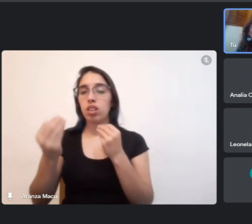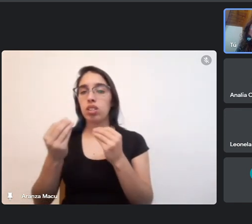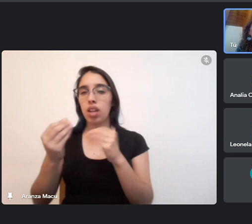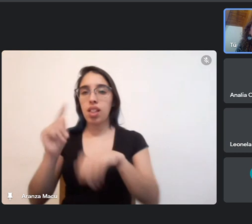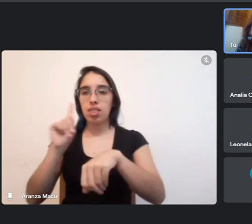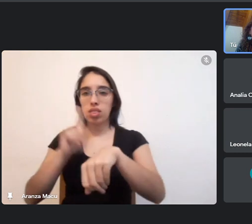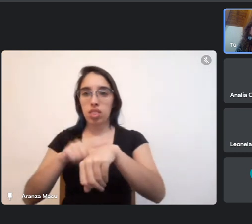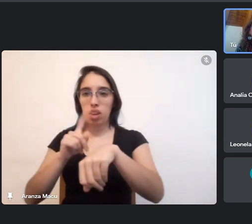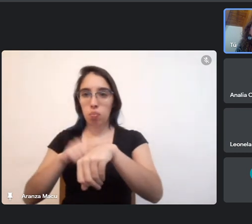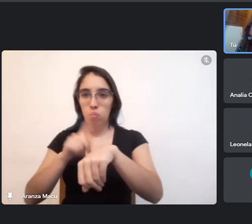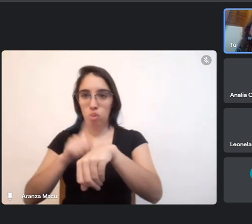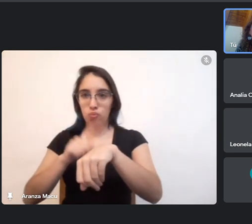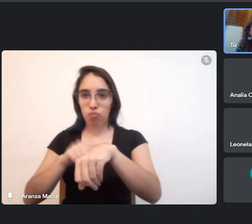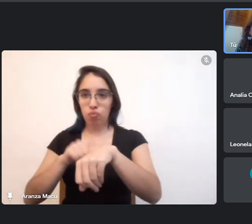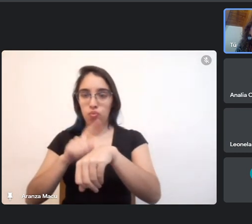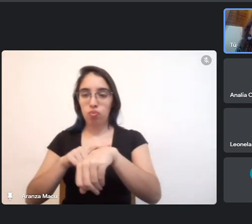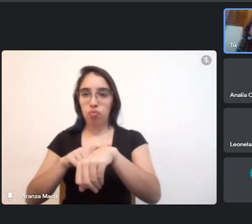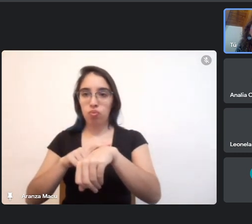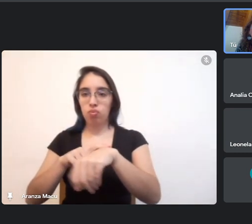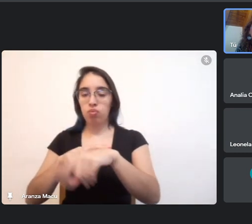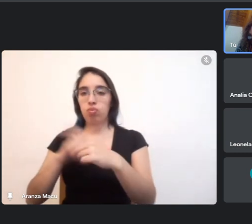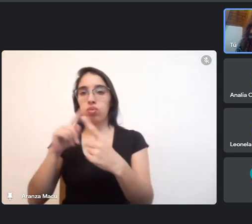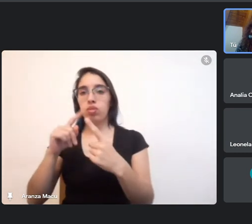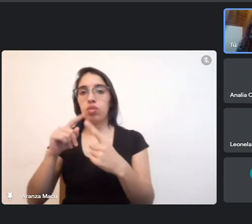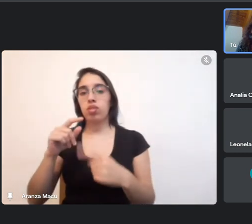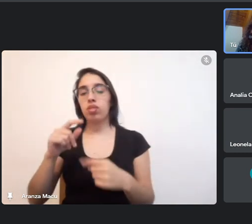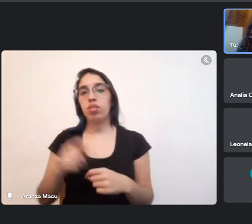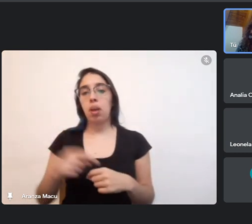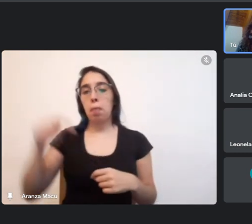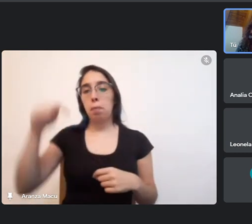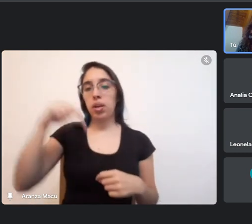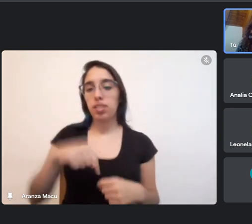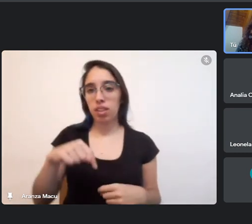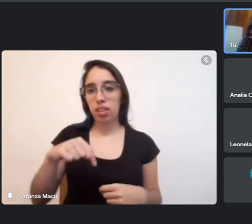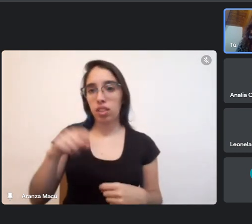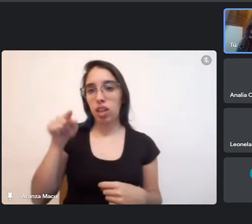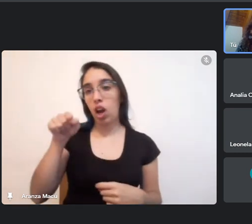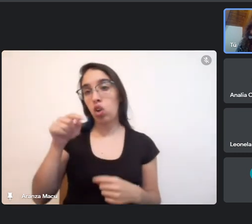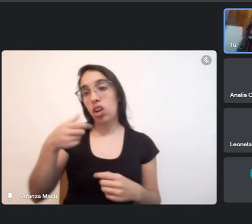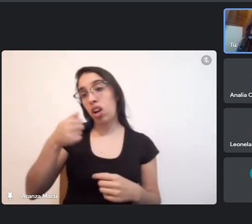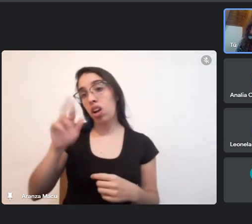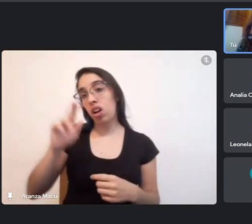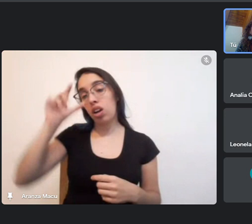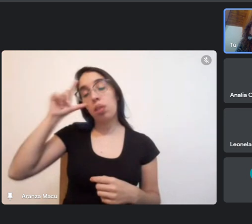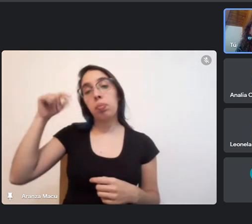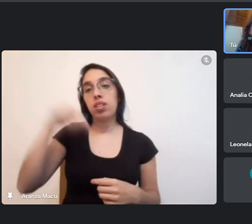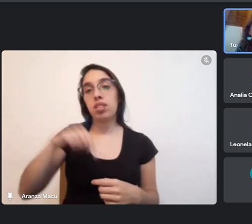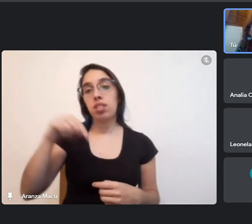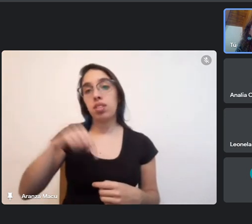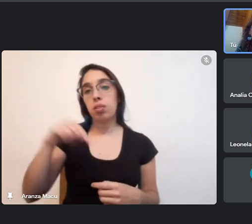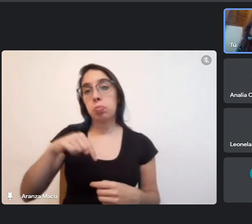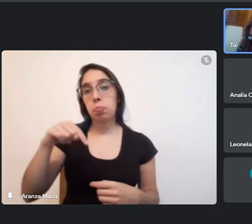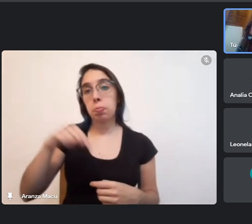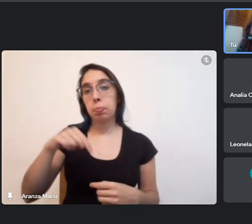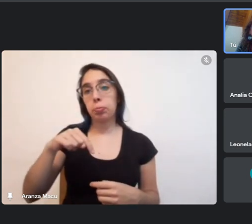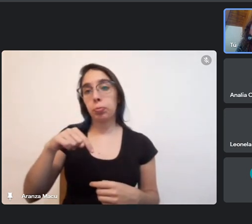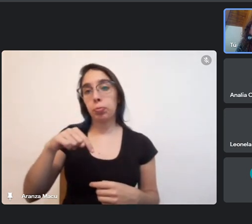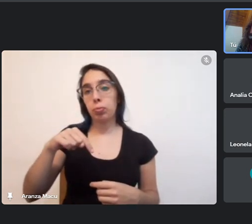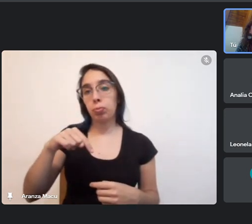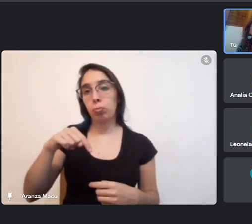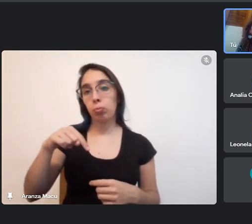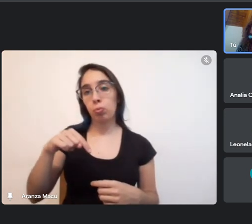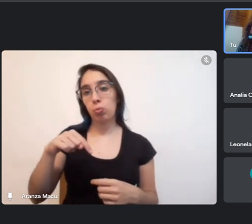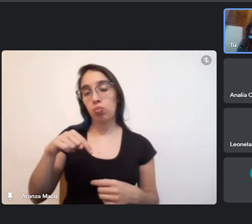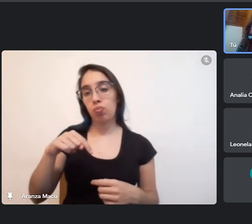digo están viviendo, quiere decir que está en presente, ¿sí? Y está en afirmativo. No es que me dice no